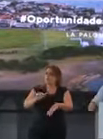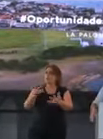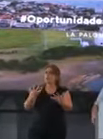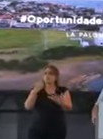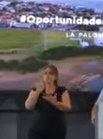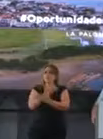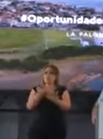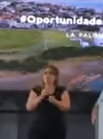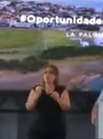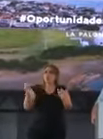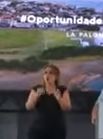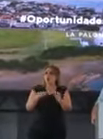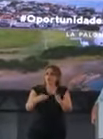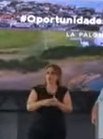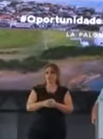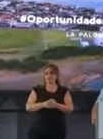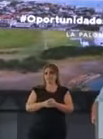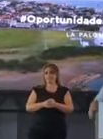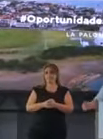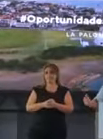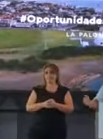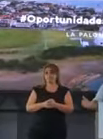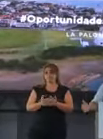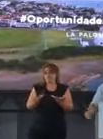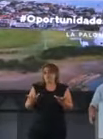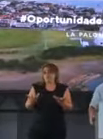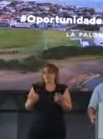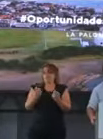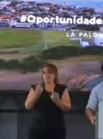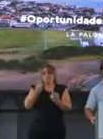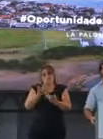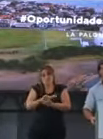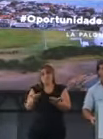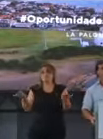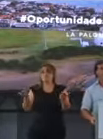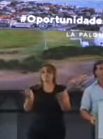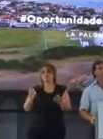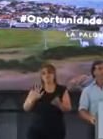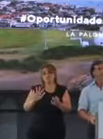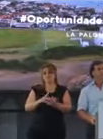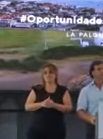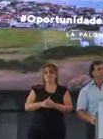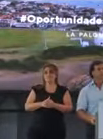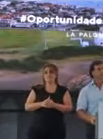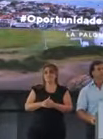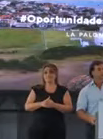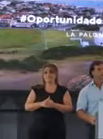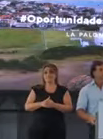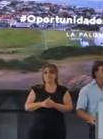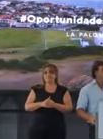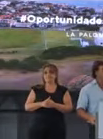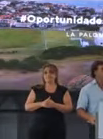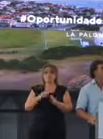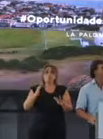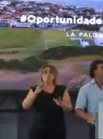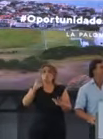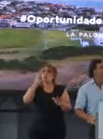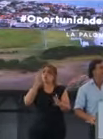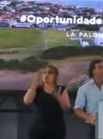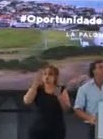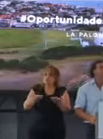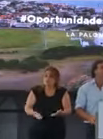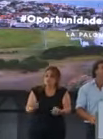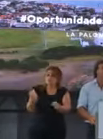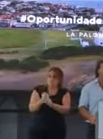demostrar que pudimos ahorrar. Y tenemos que soltar amarras. Ese uruguayo que trabaja,